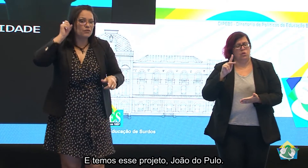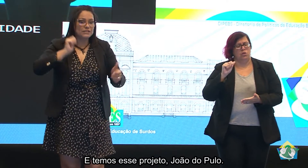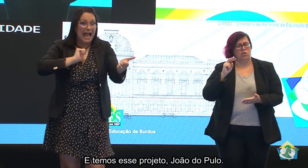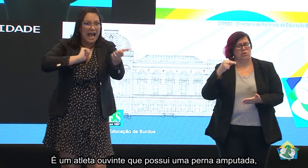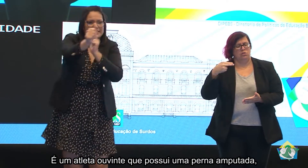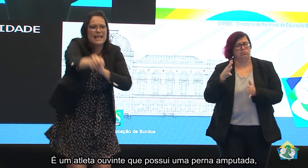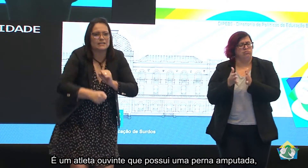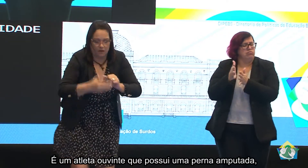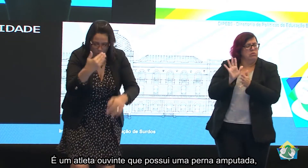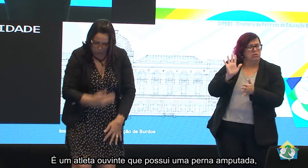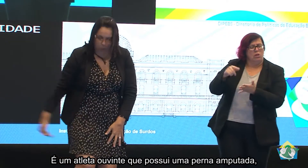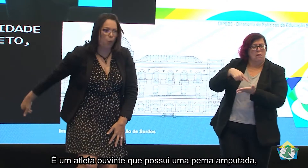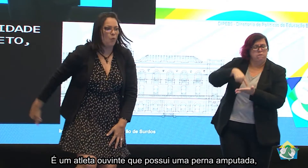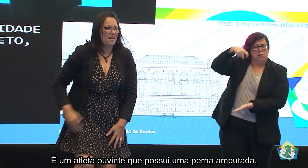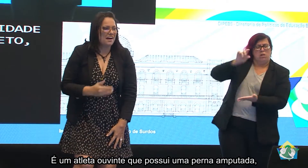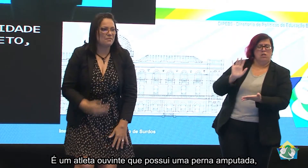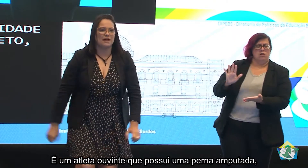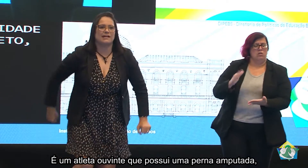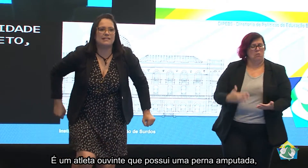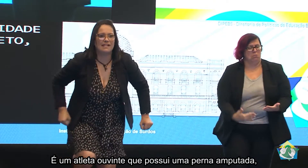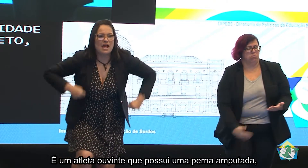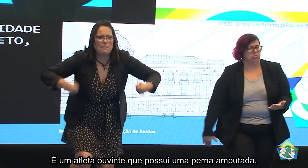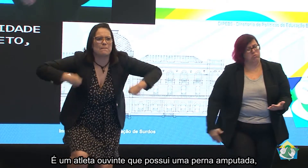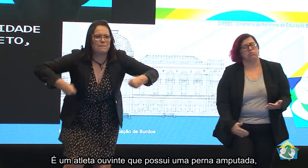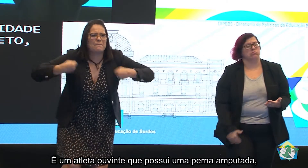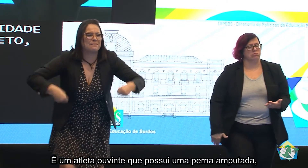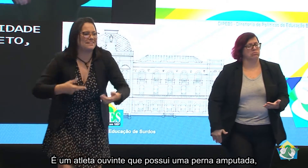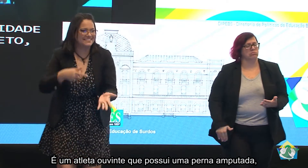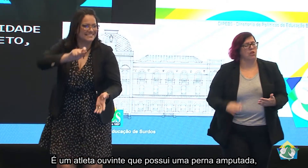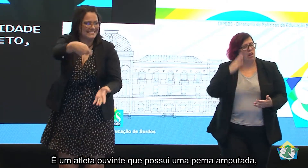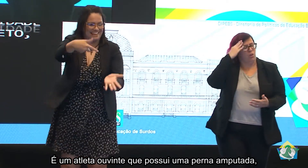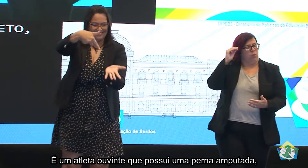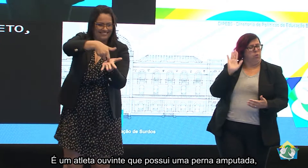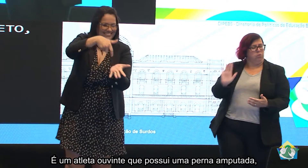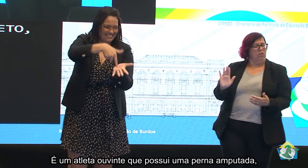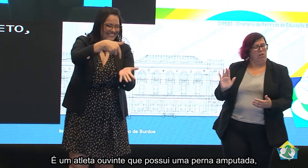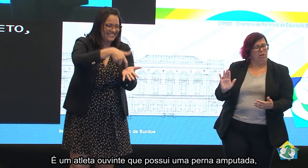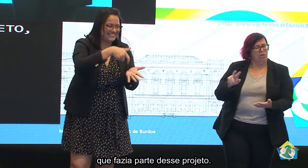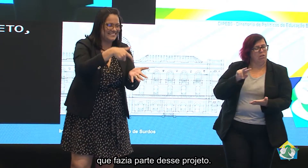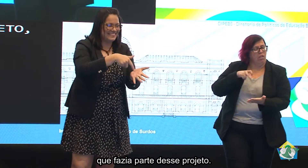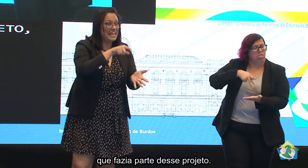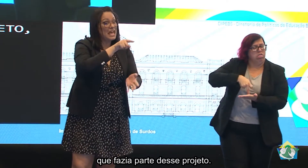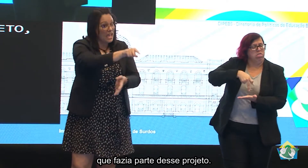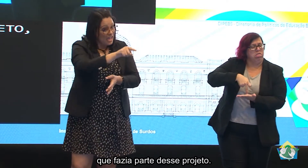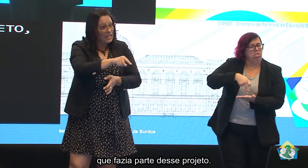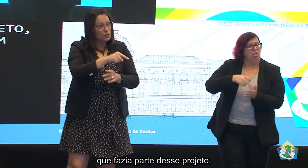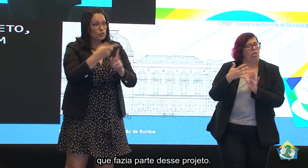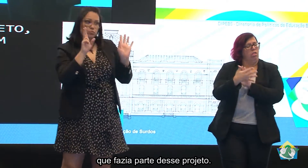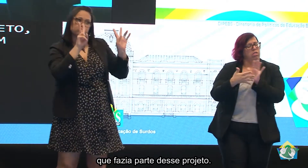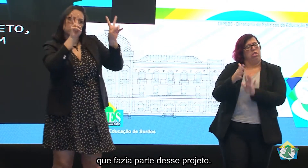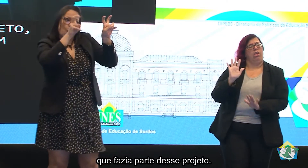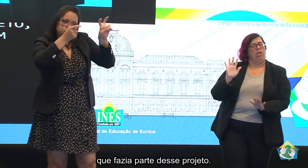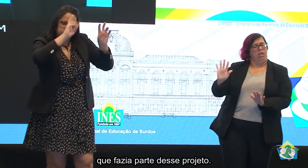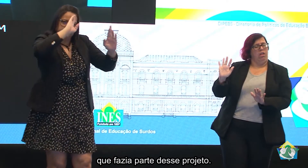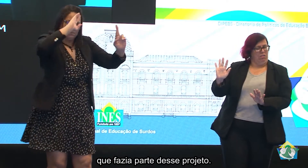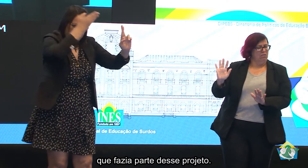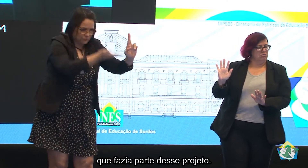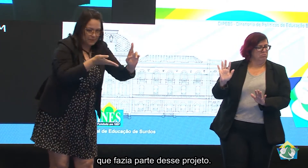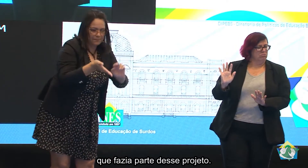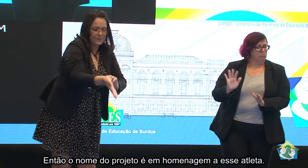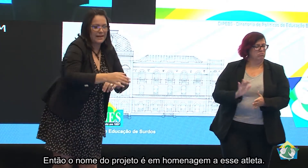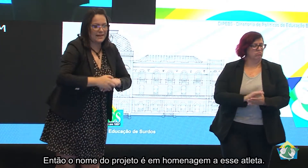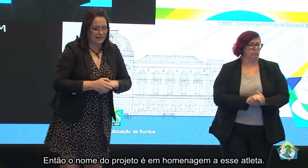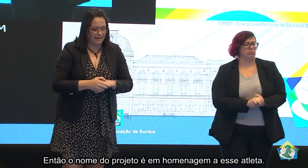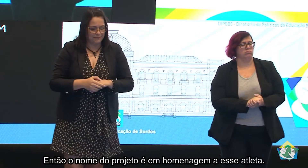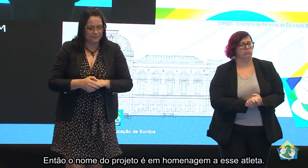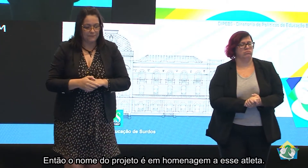Pulo. É um atleta ouvinte que possui uma perna amputada e aí ele fazia parte desse